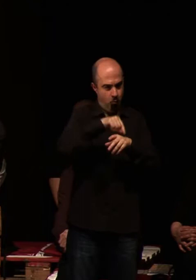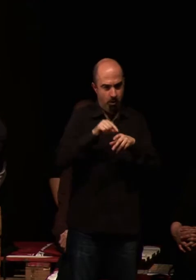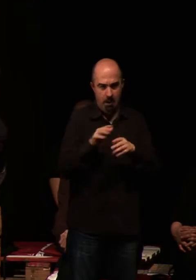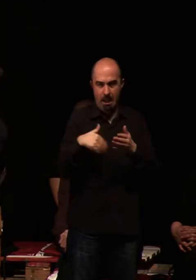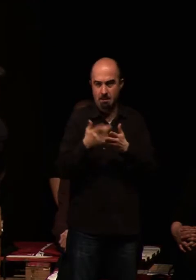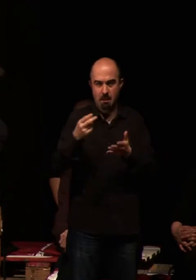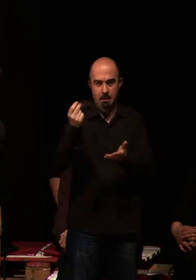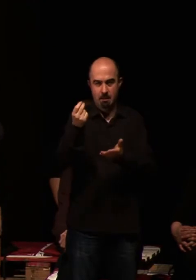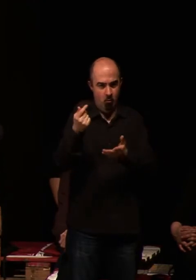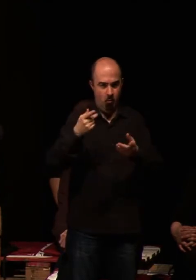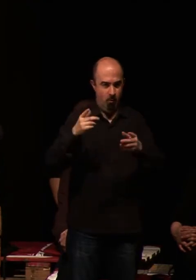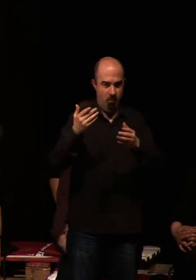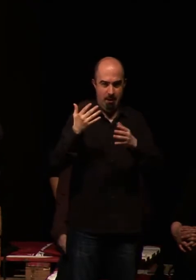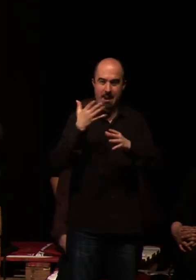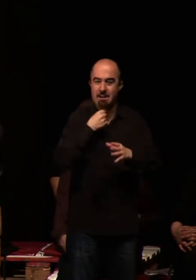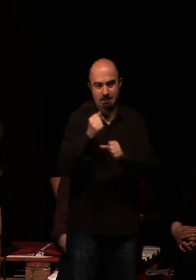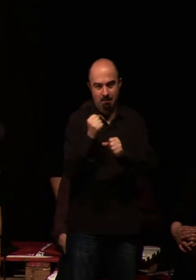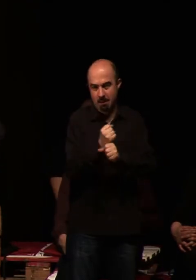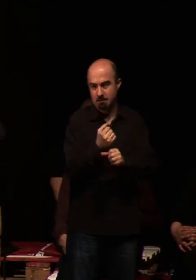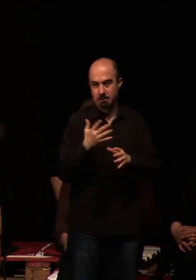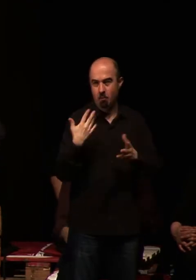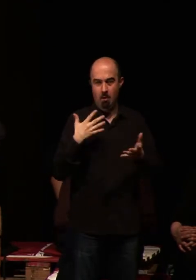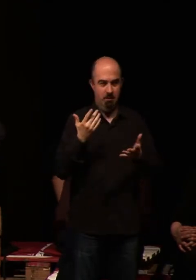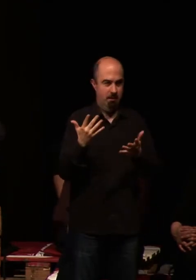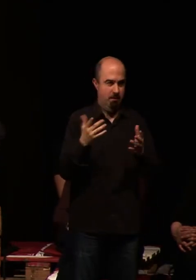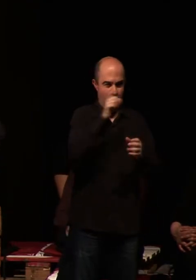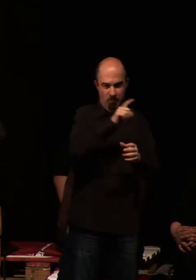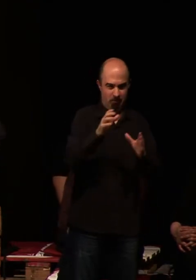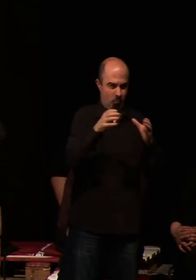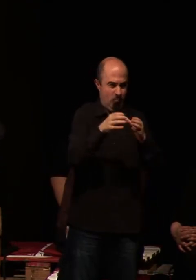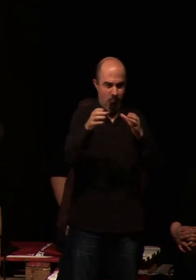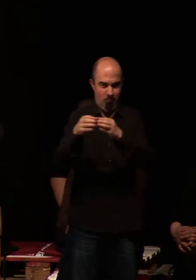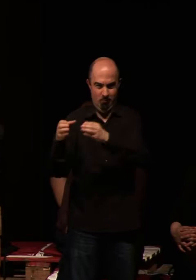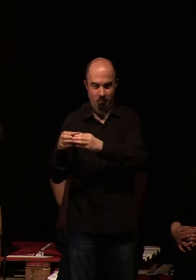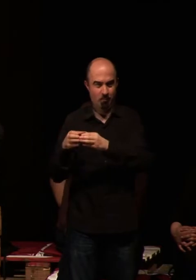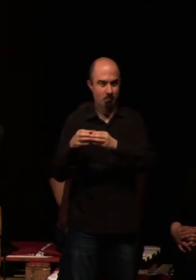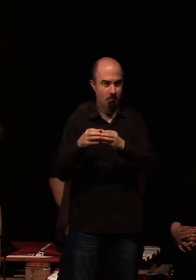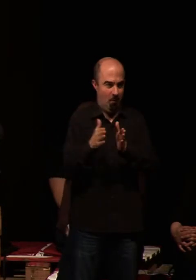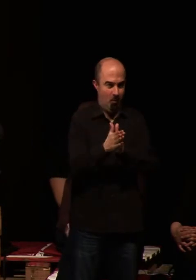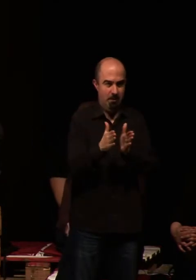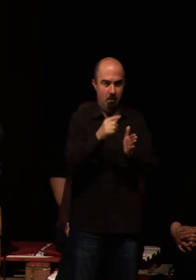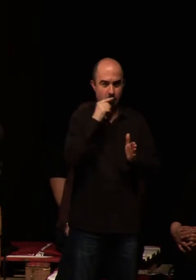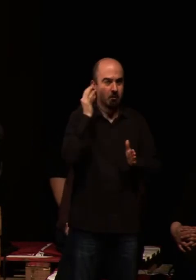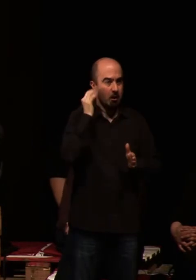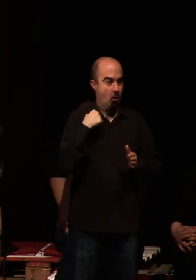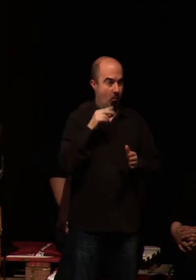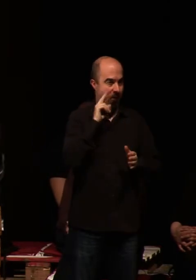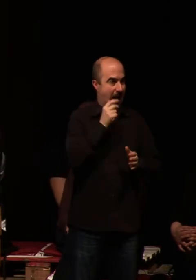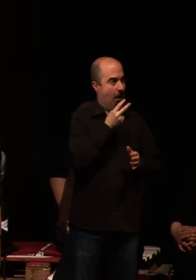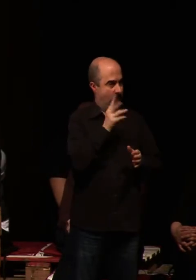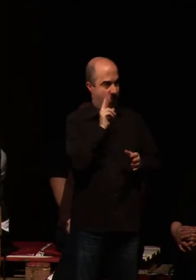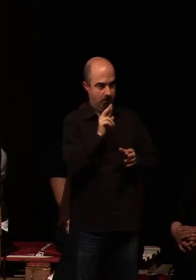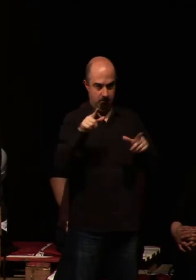traslladat el seu capital organitzatiu. Desenes de companys i companyes que estic veient algun